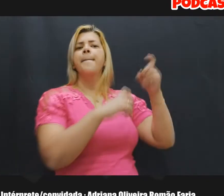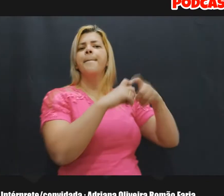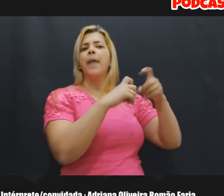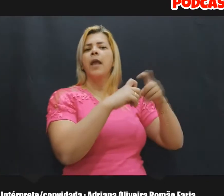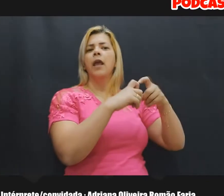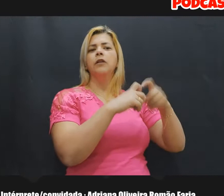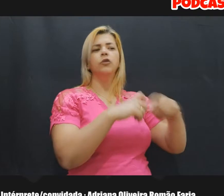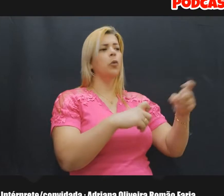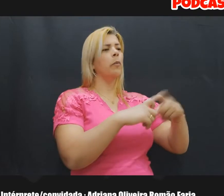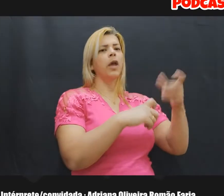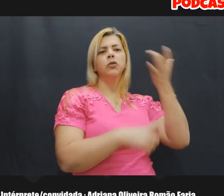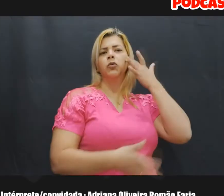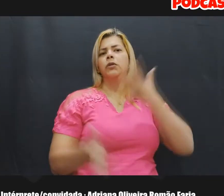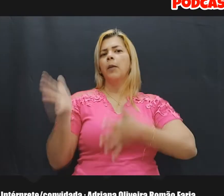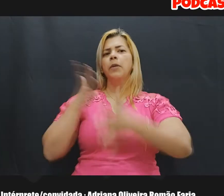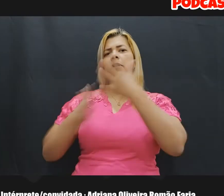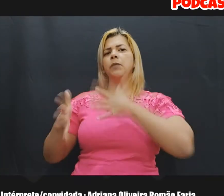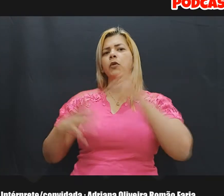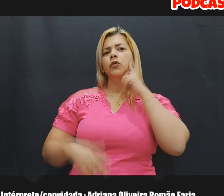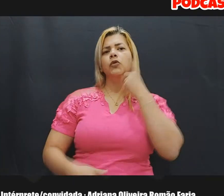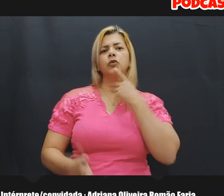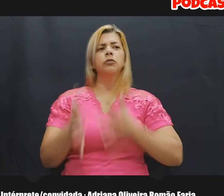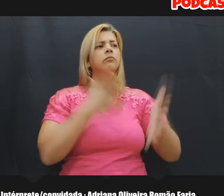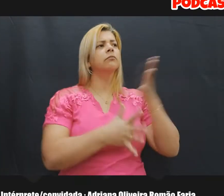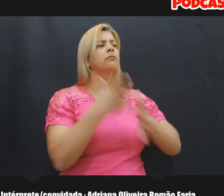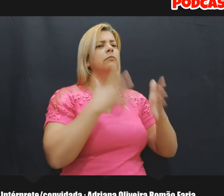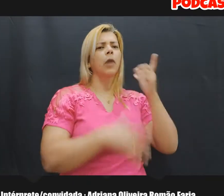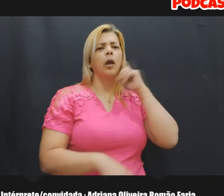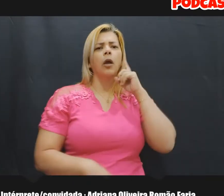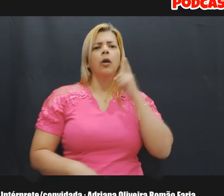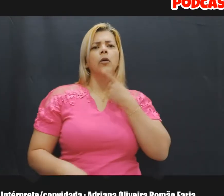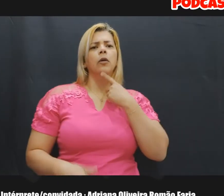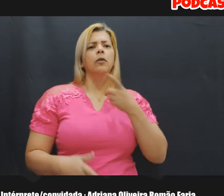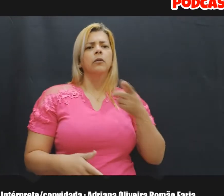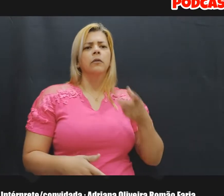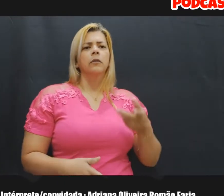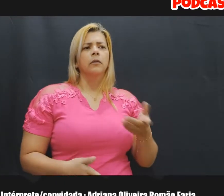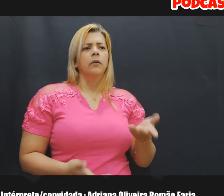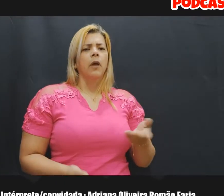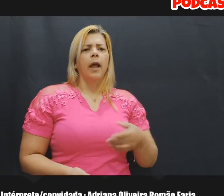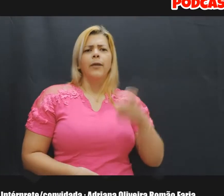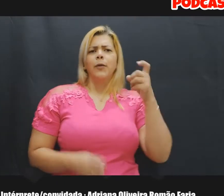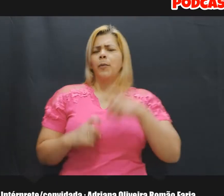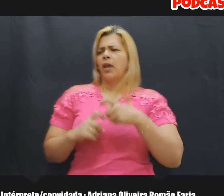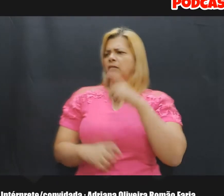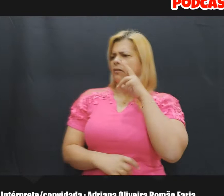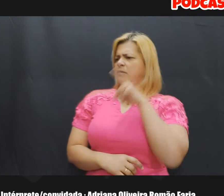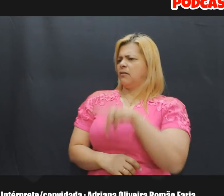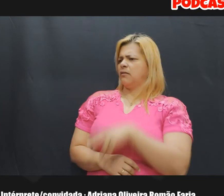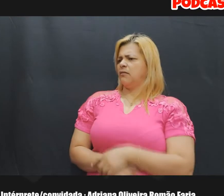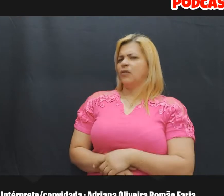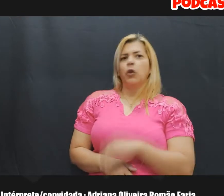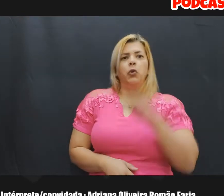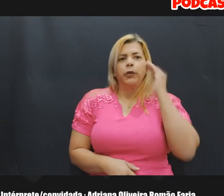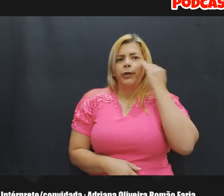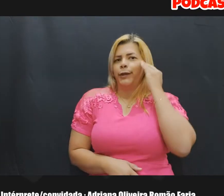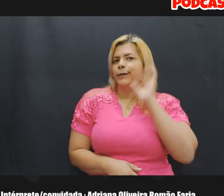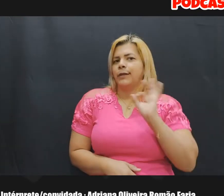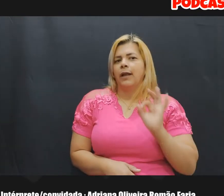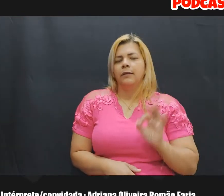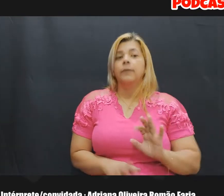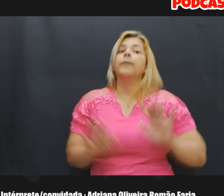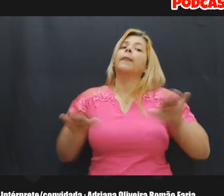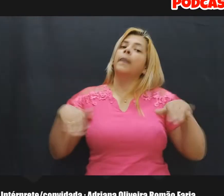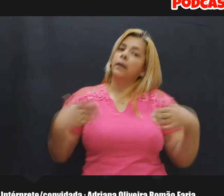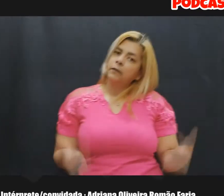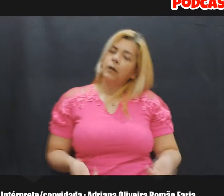médico também não sabe Libras. Então, eles dependem muito de nós, intérpretes. E, então, os surdos é